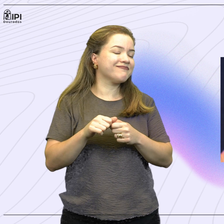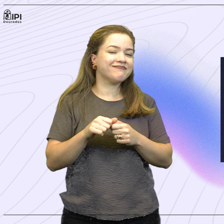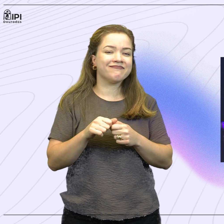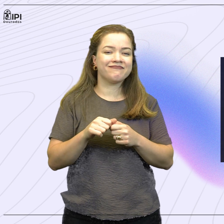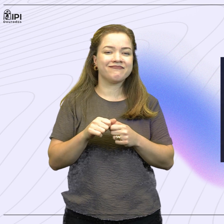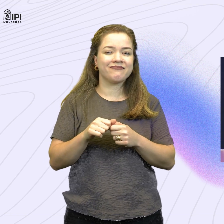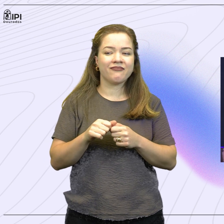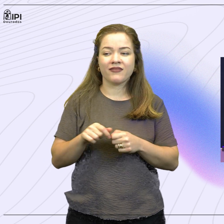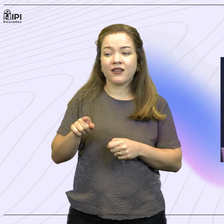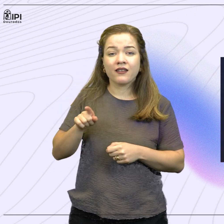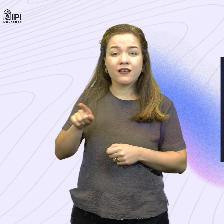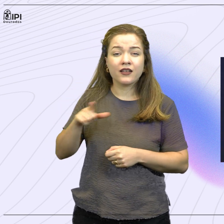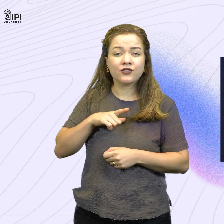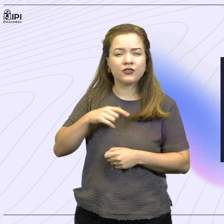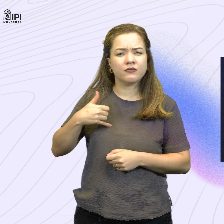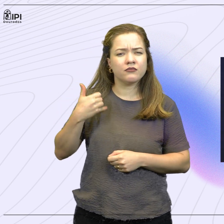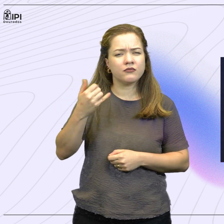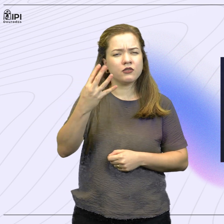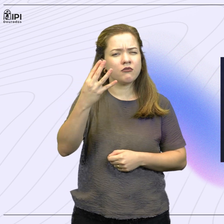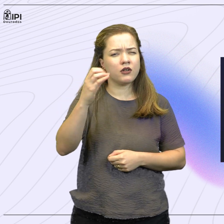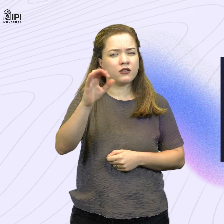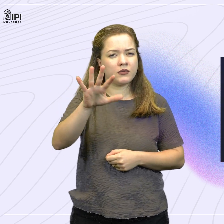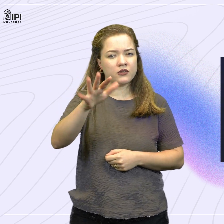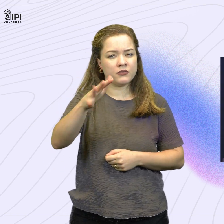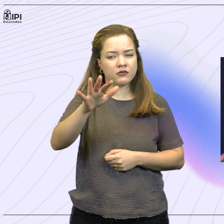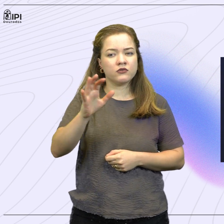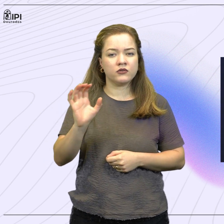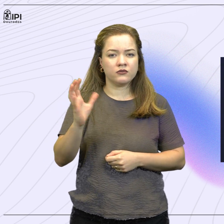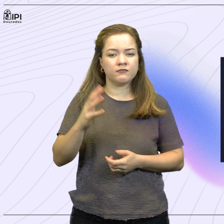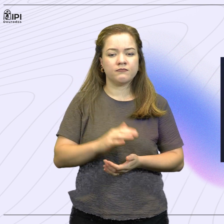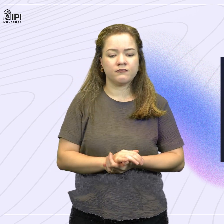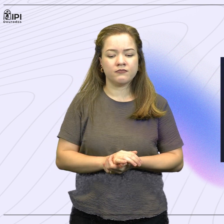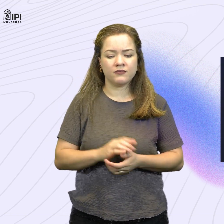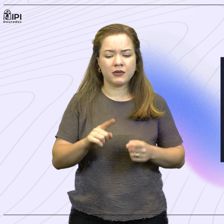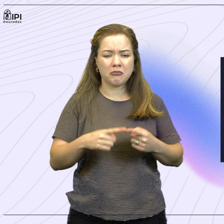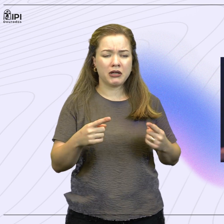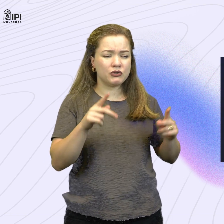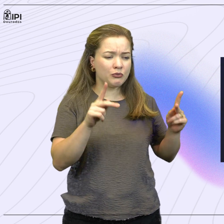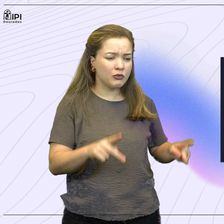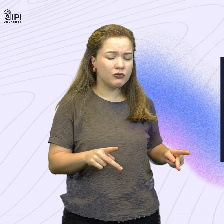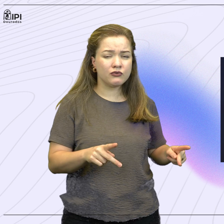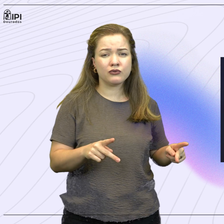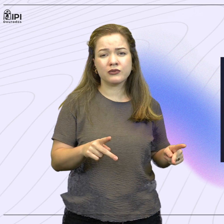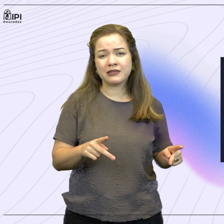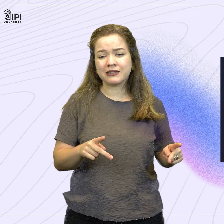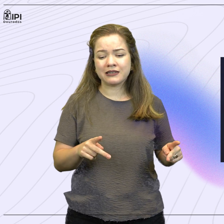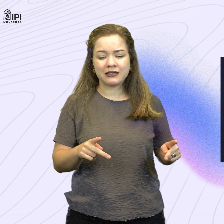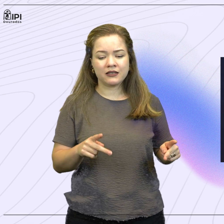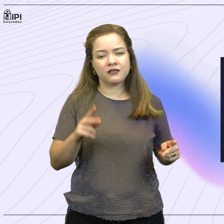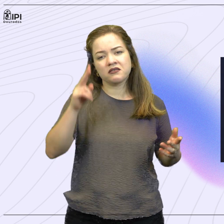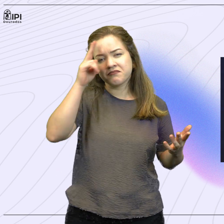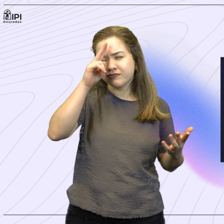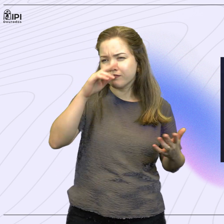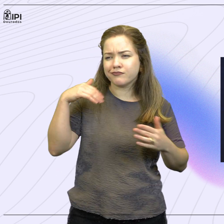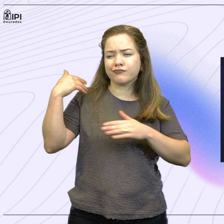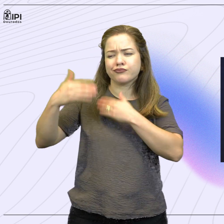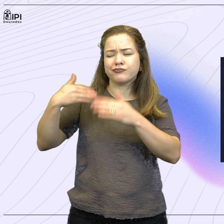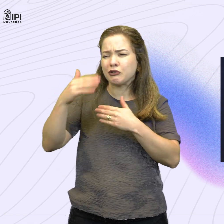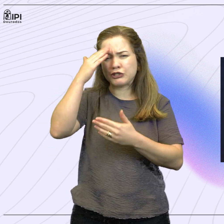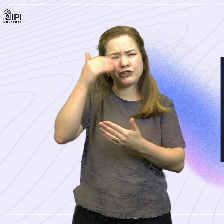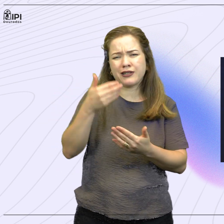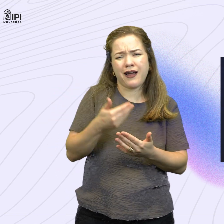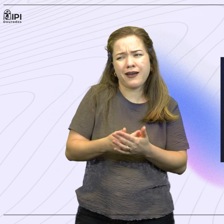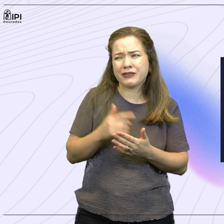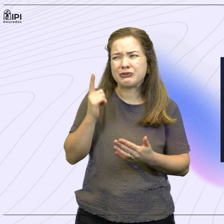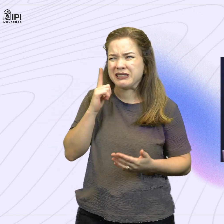tinha em torno de 40 anos, quando isso aconteceu. Mas aí o povo todo, teve aquela história lá, e não acreditaram,